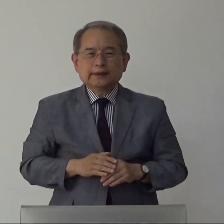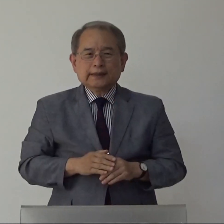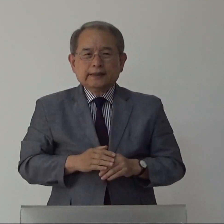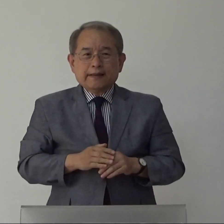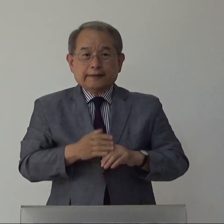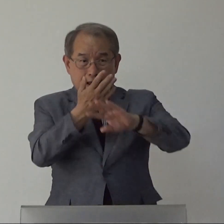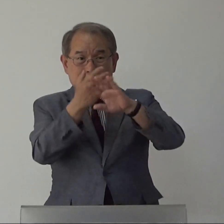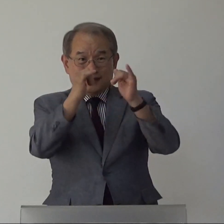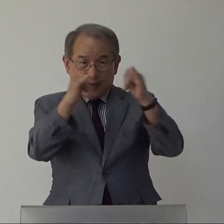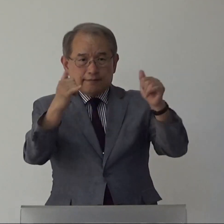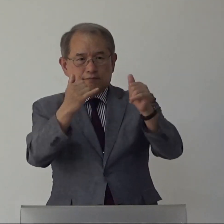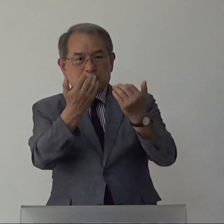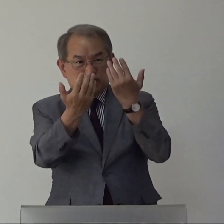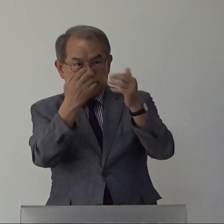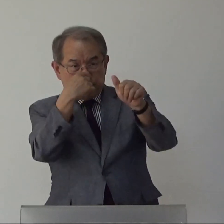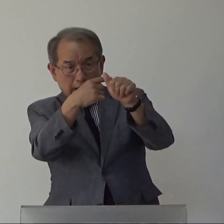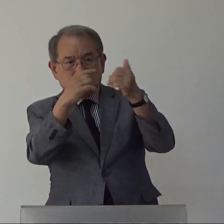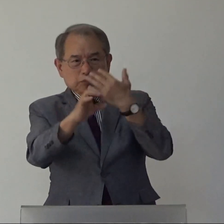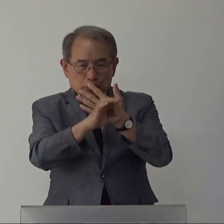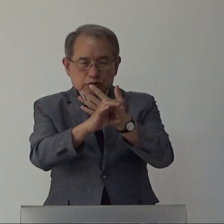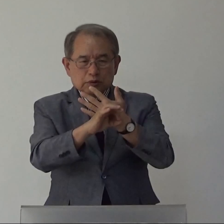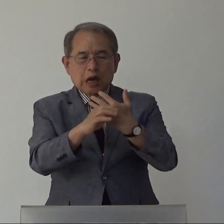하나님의 자녀다운 아름다운 모습이 되는 것입니다.